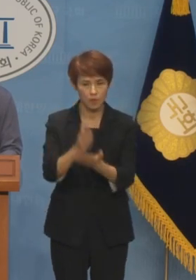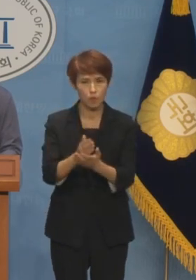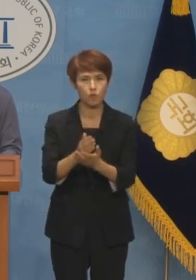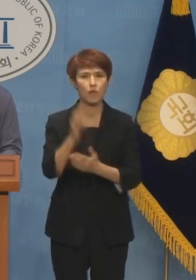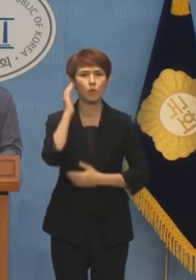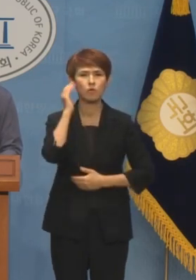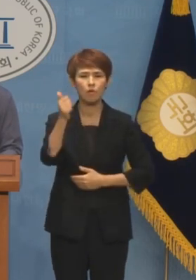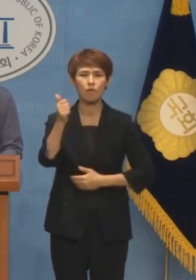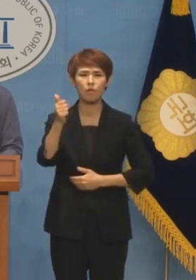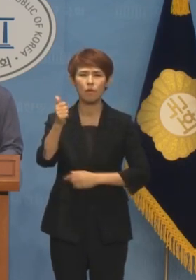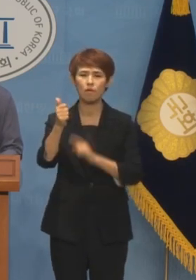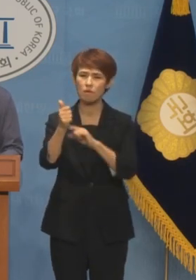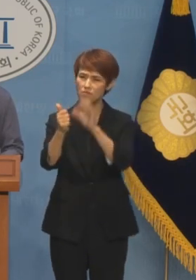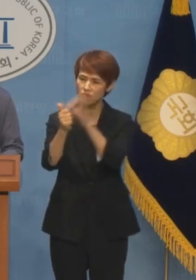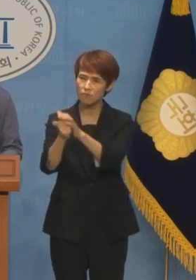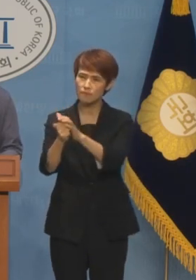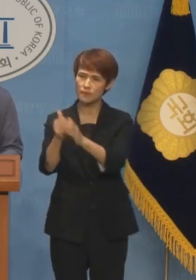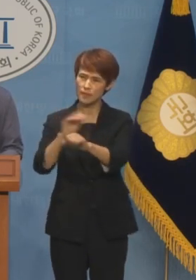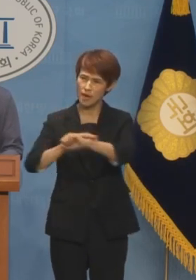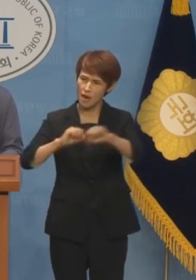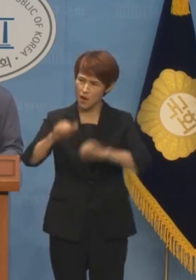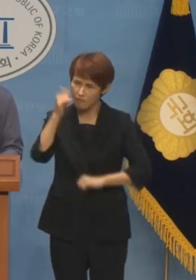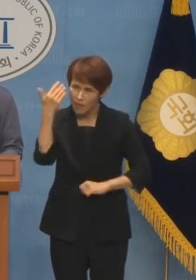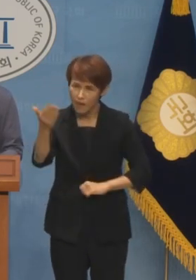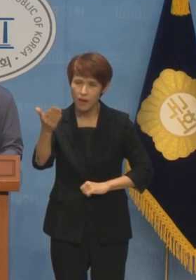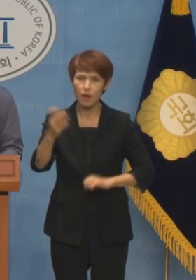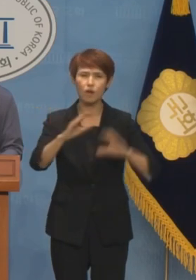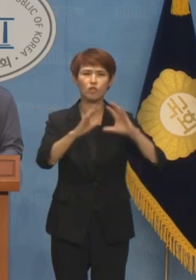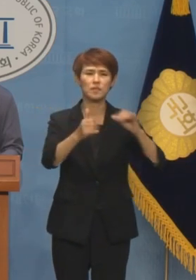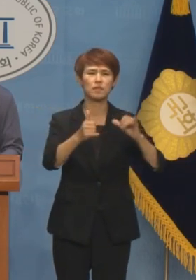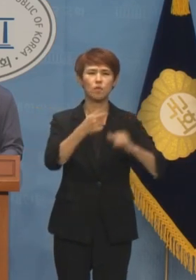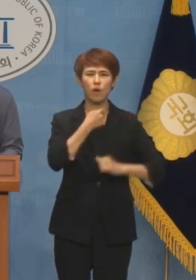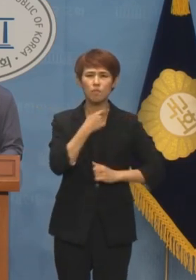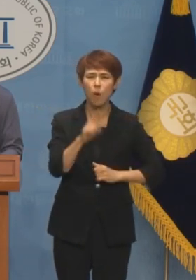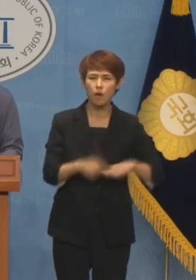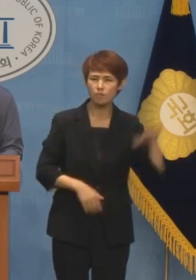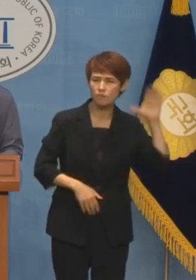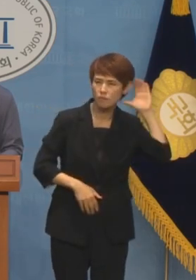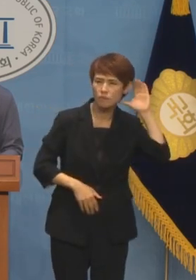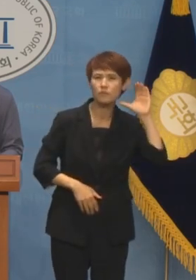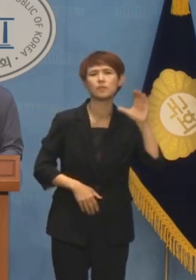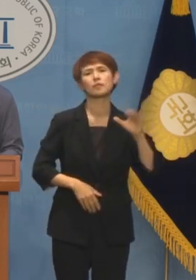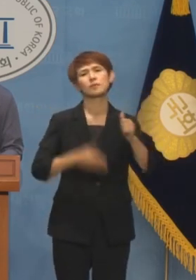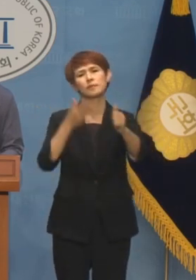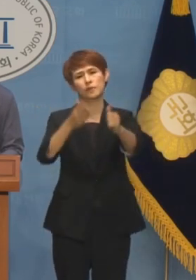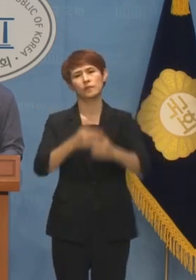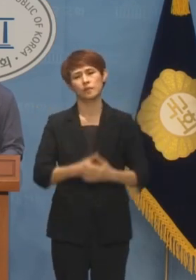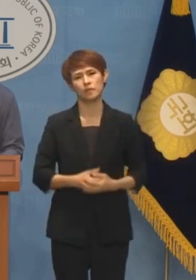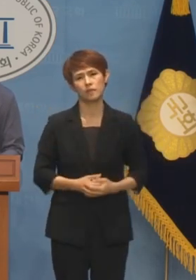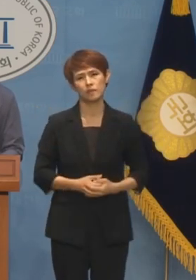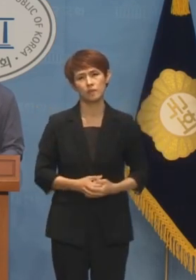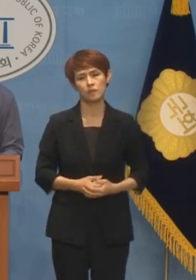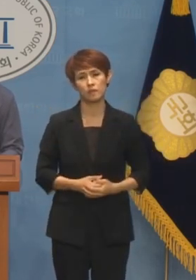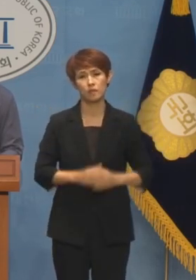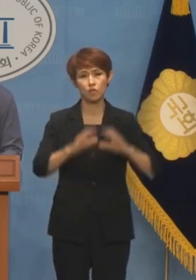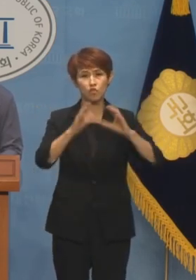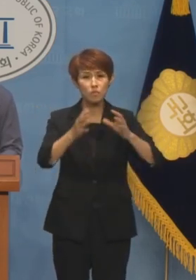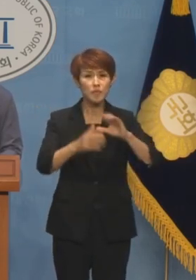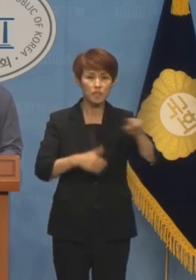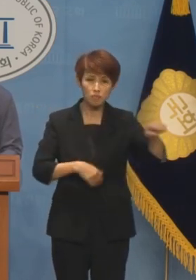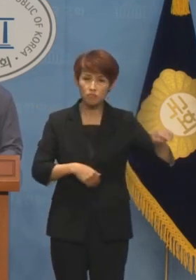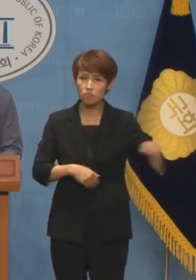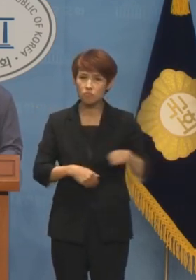자격을 묻고 있는 절대 다수 우리 국민들의 목소리에 귀를 기울여야 합니다. 국민이